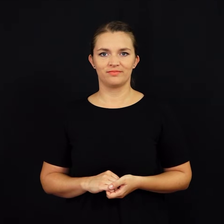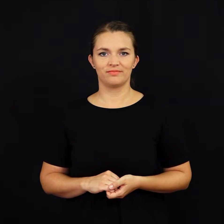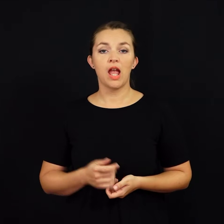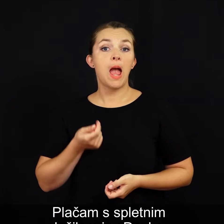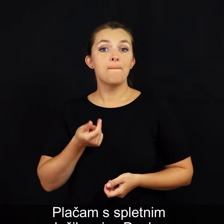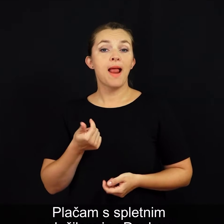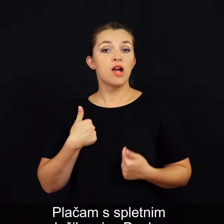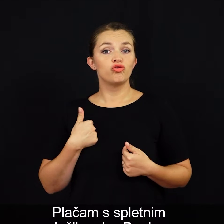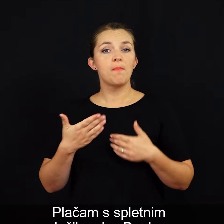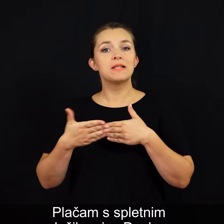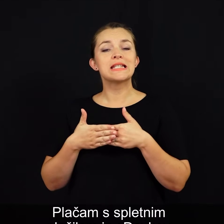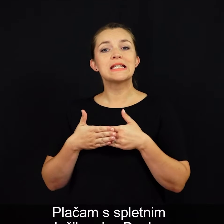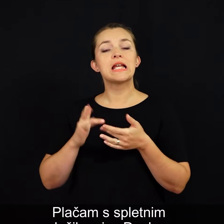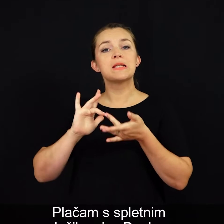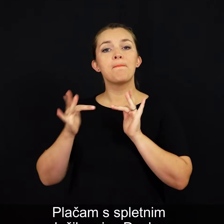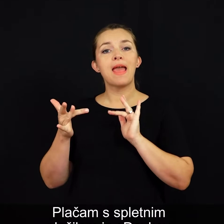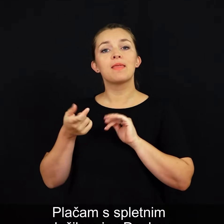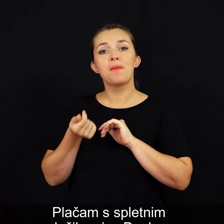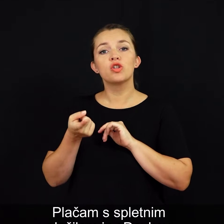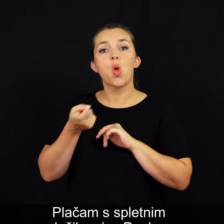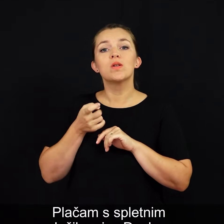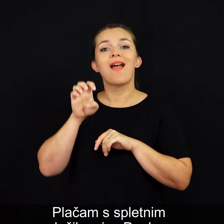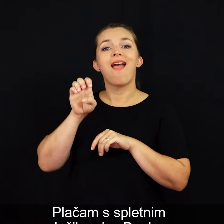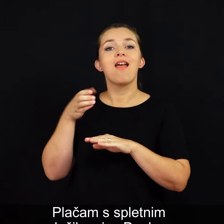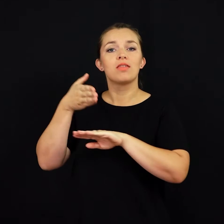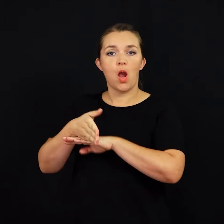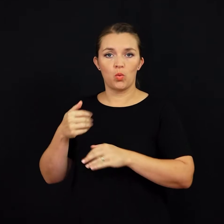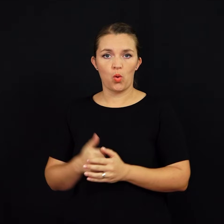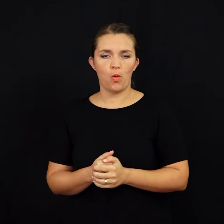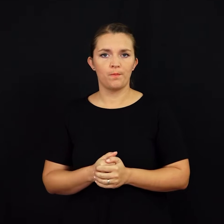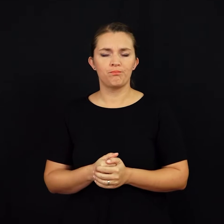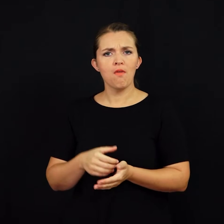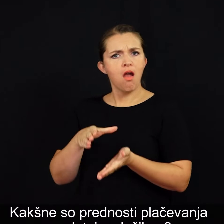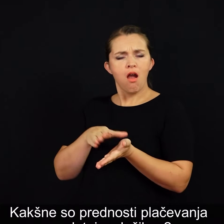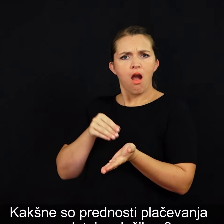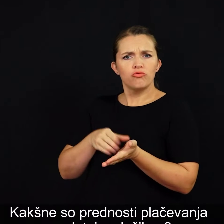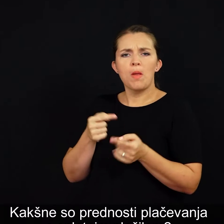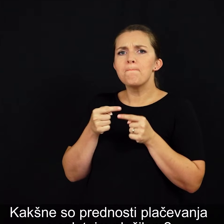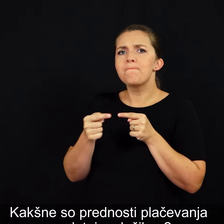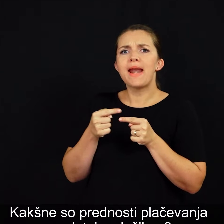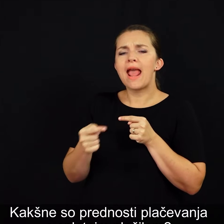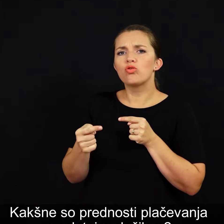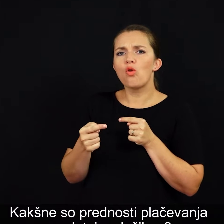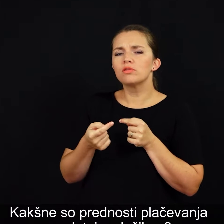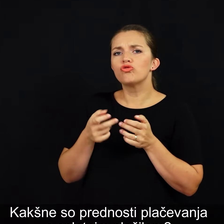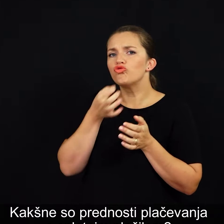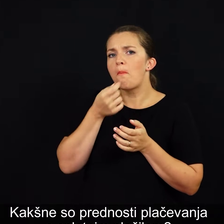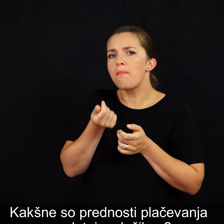Plačam s spletnim plačilom iz e-davkov. Kakšne so prednosti plačevanja s spletnim